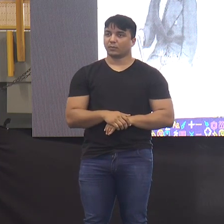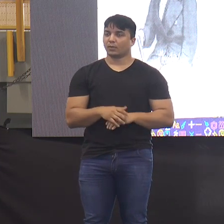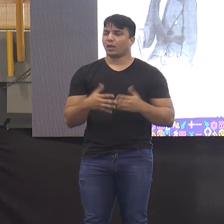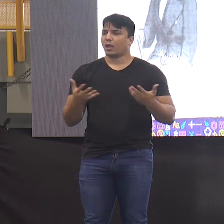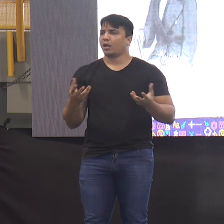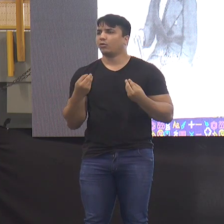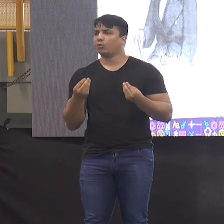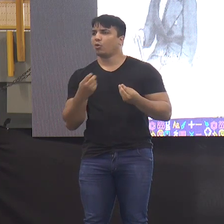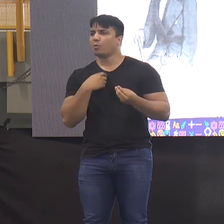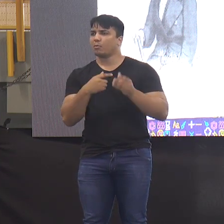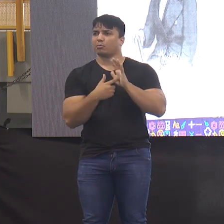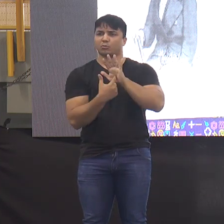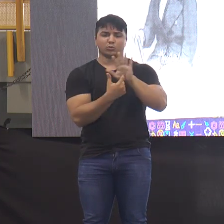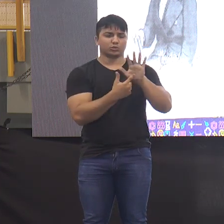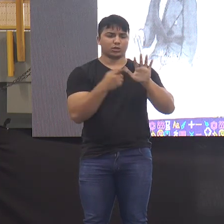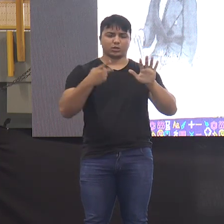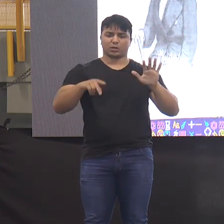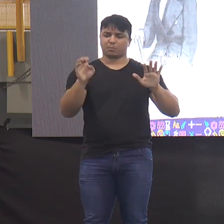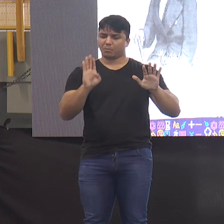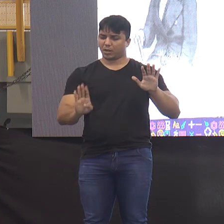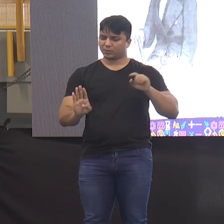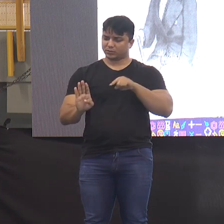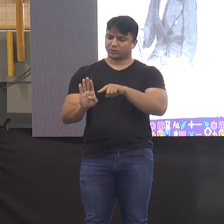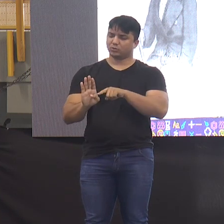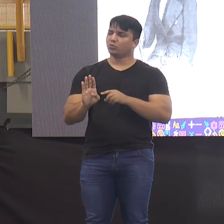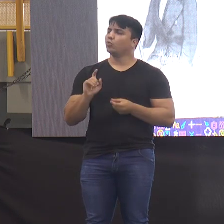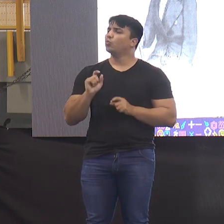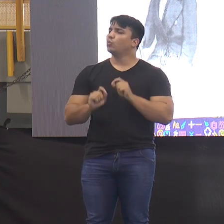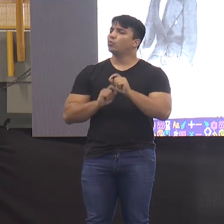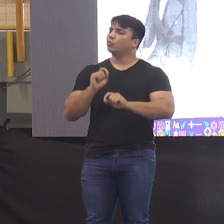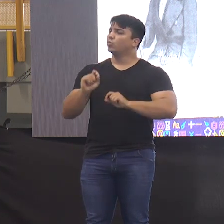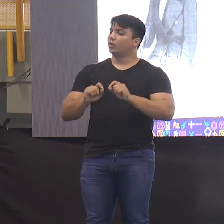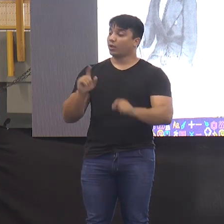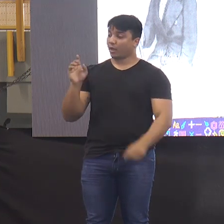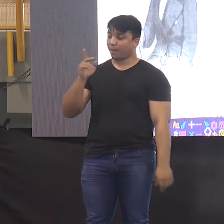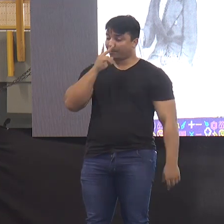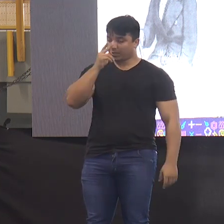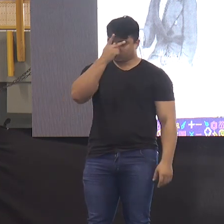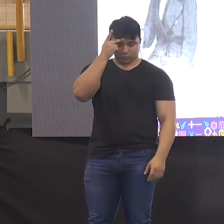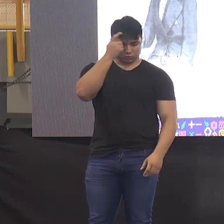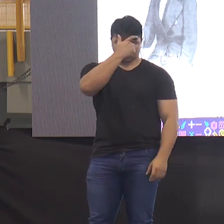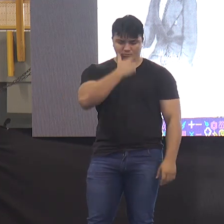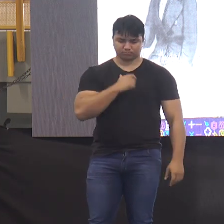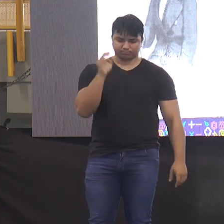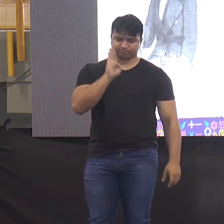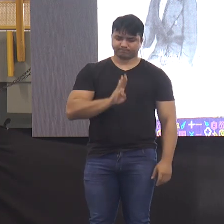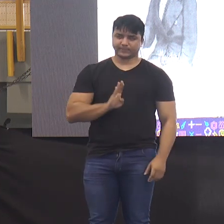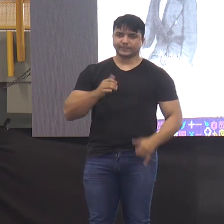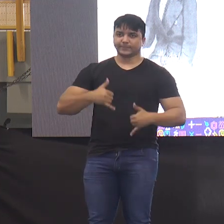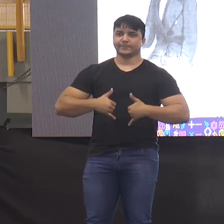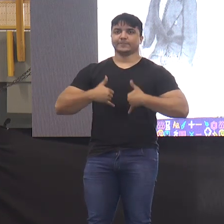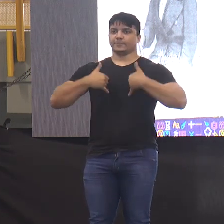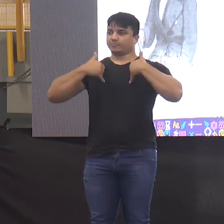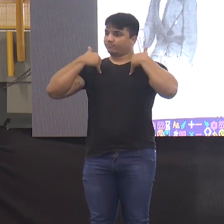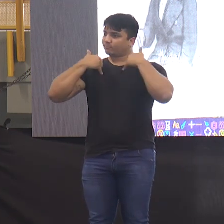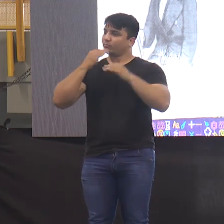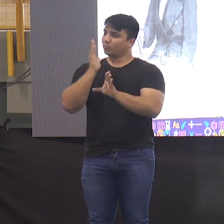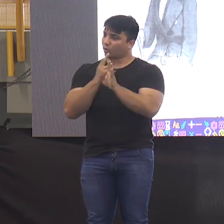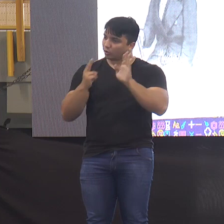Agora, eu preciso mostrar um Brasil que faça o brasileiro sentir orgulho de ser brasileiro.